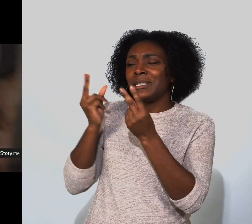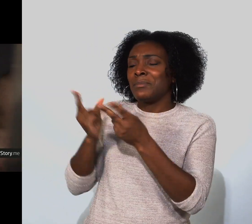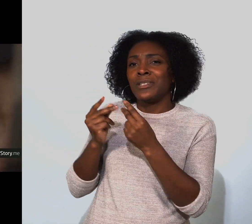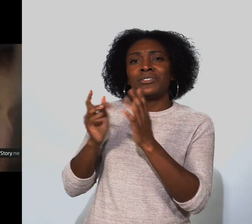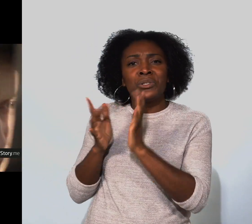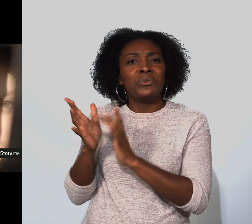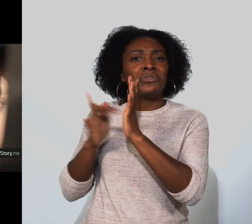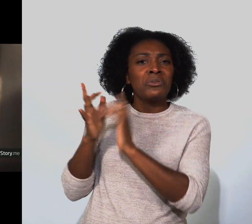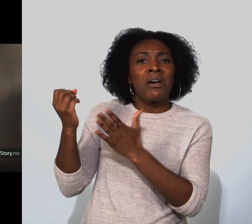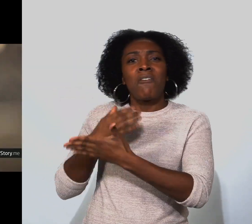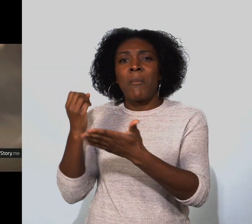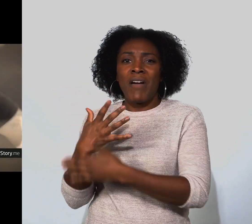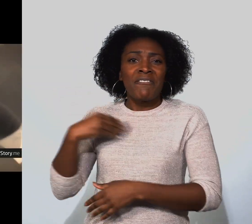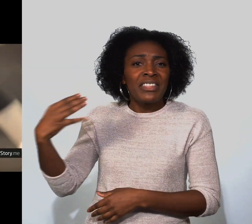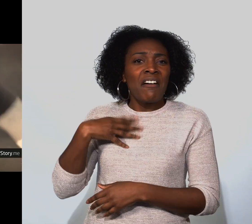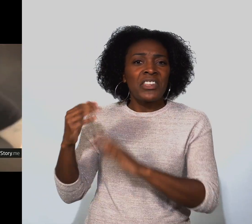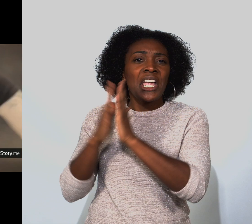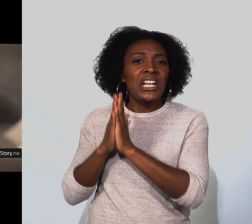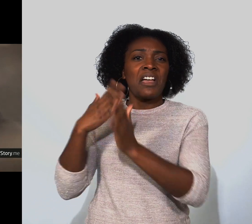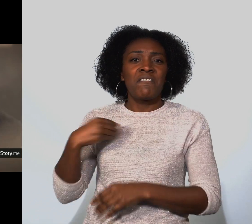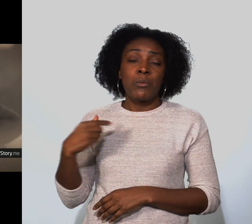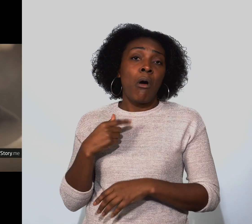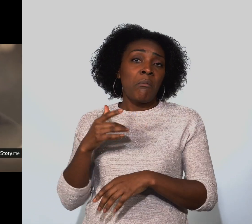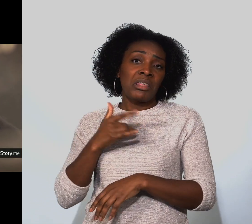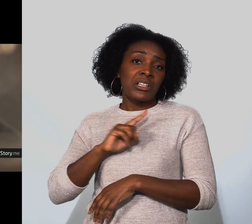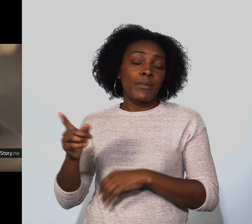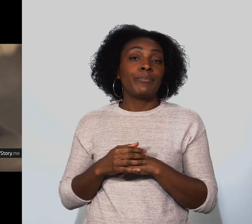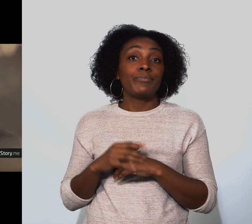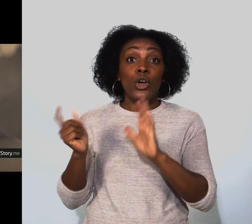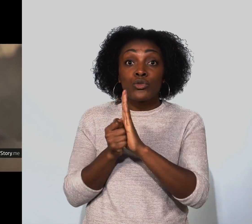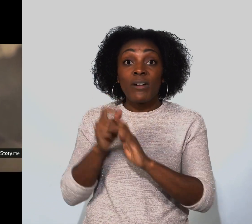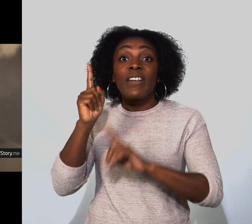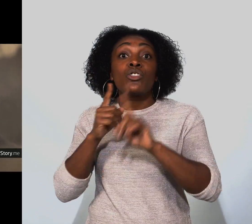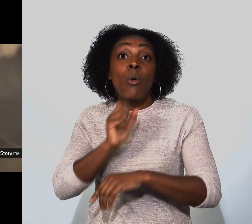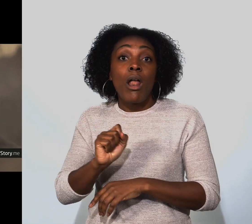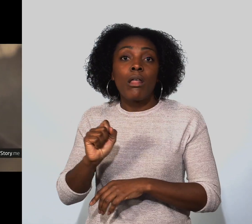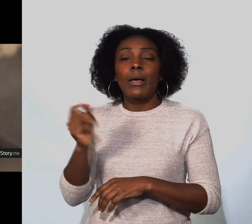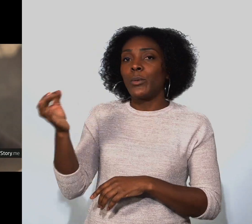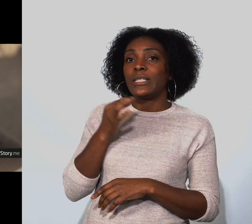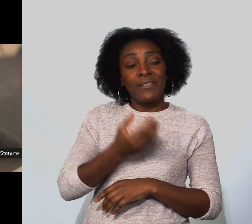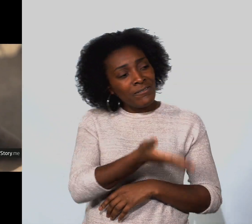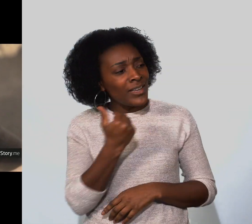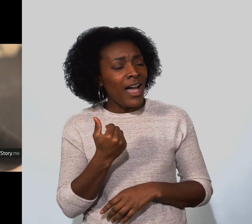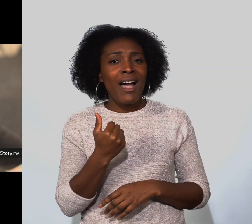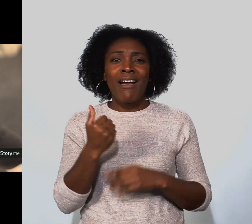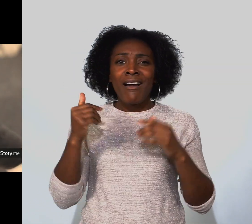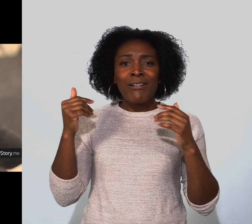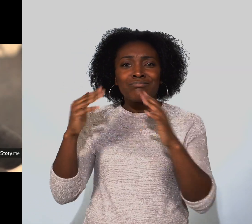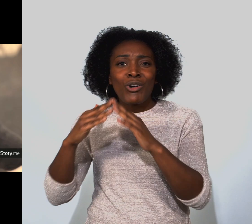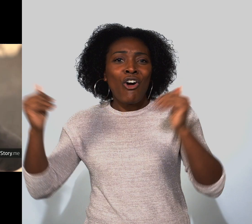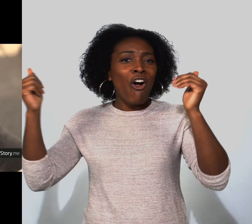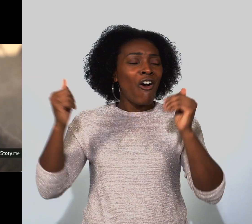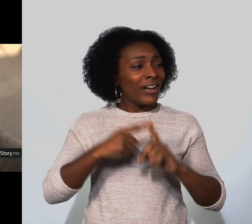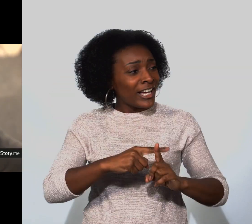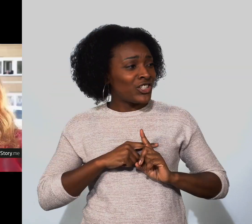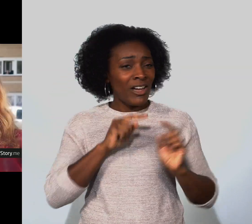l'église, mais moi, ça m'intéressait pas. Et pour les fêtes de Noël, elle m'a dit, mais viens, il y a un rassemblement chrétien avec des jeunes